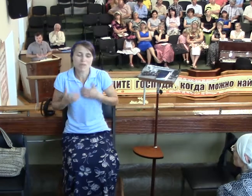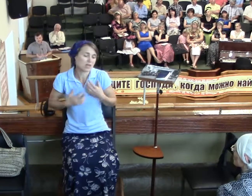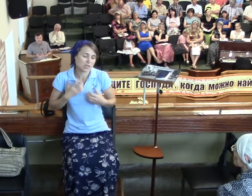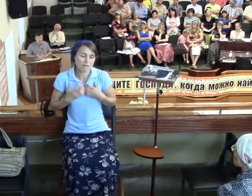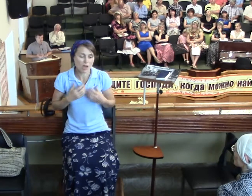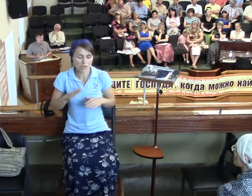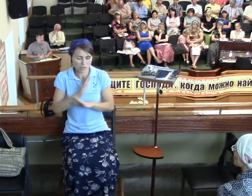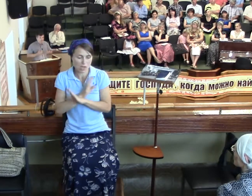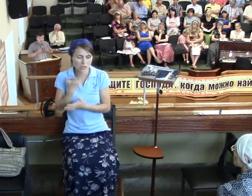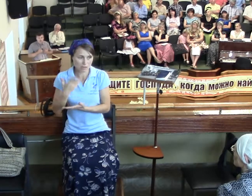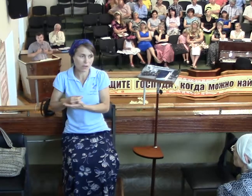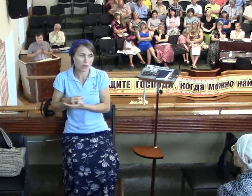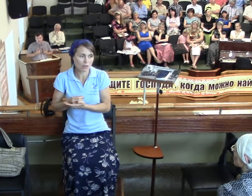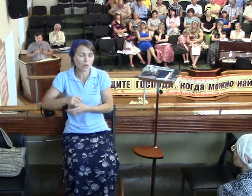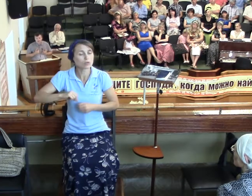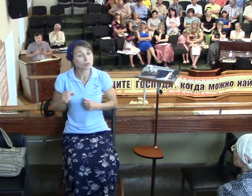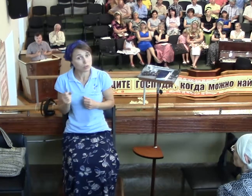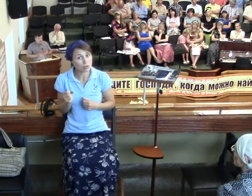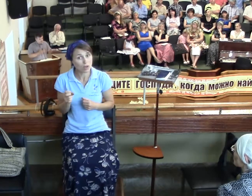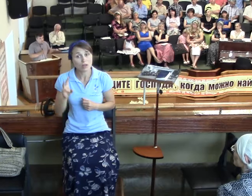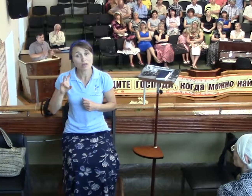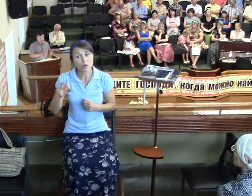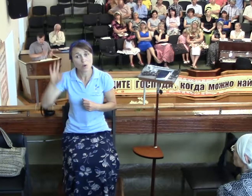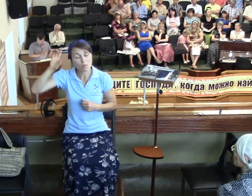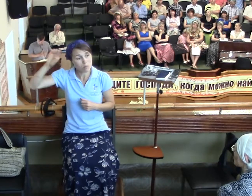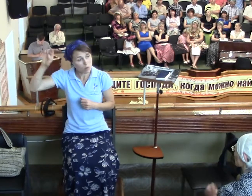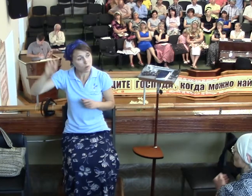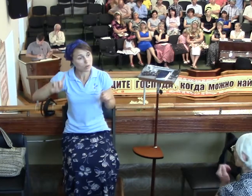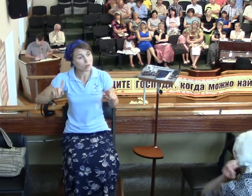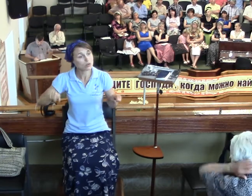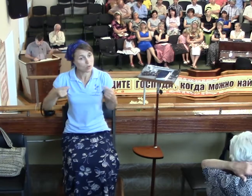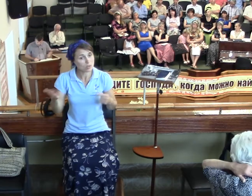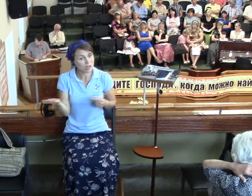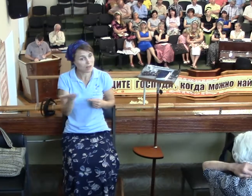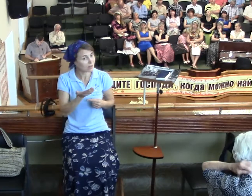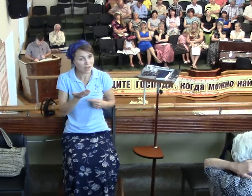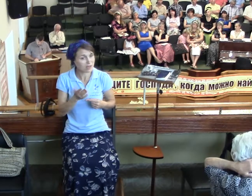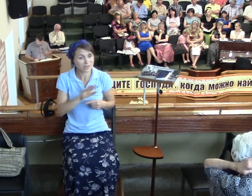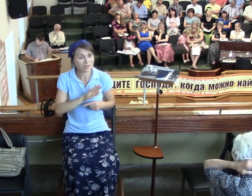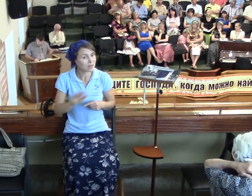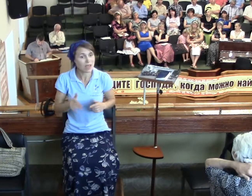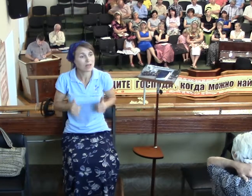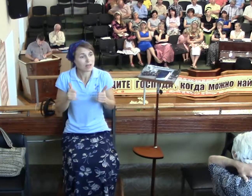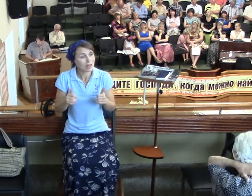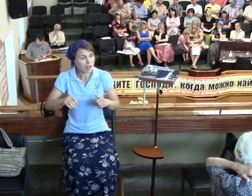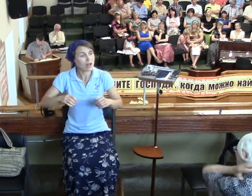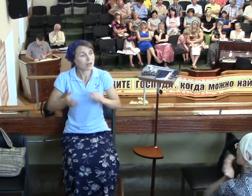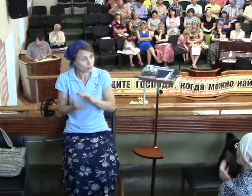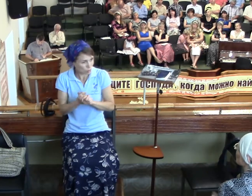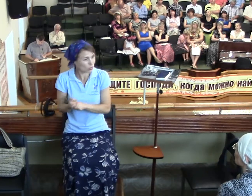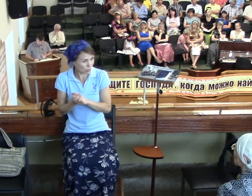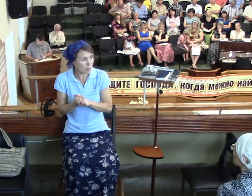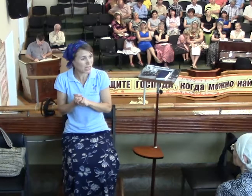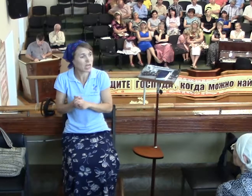вами создал не для того, чтобы наша душа находила покой в дружбе человеческой. Господь наш напоминал нам Иоанна, Евангелие от